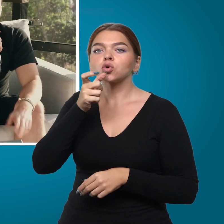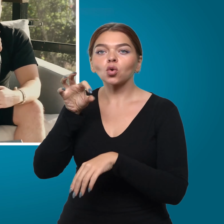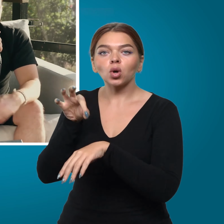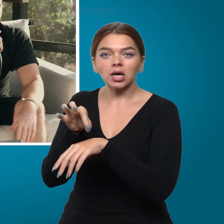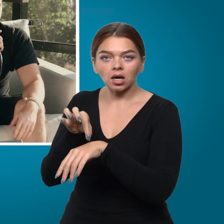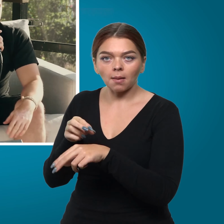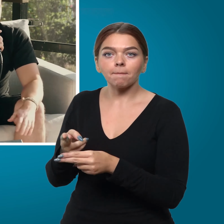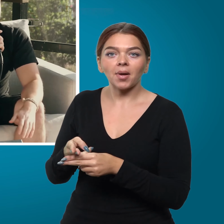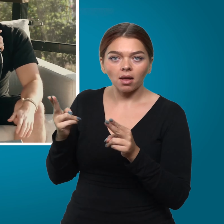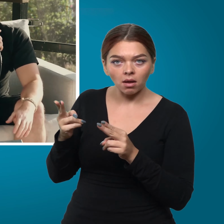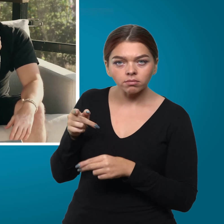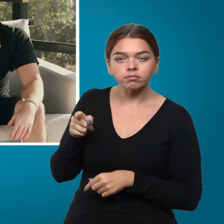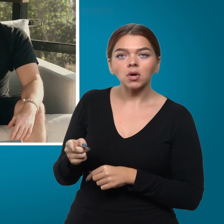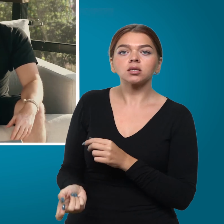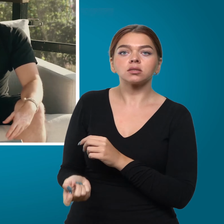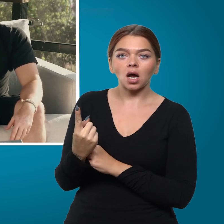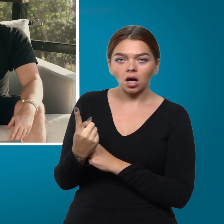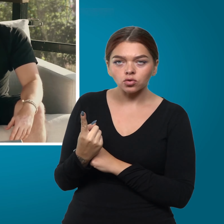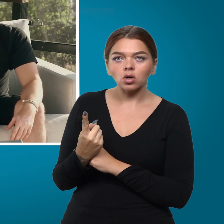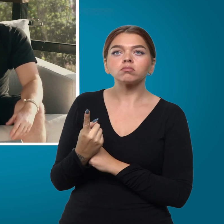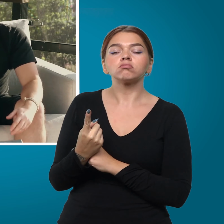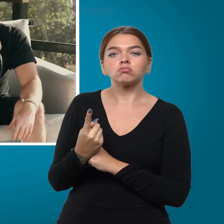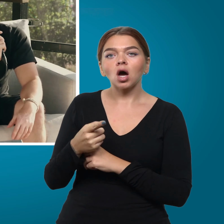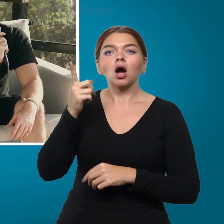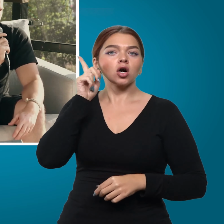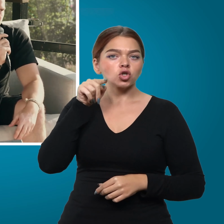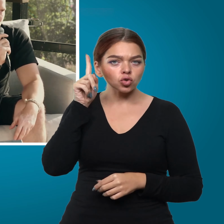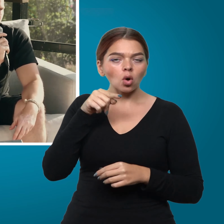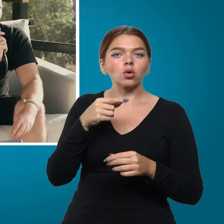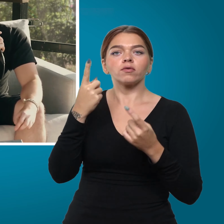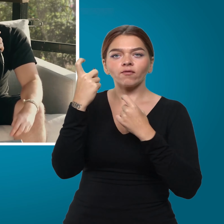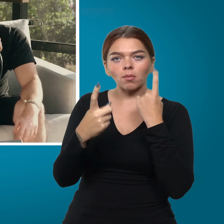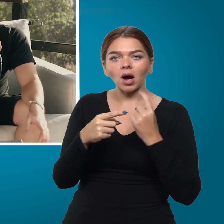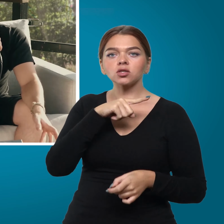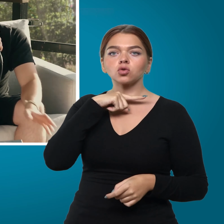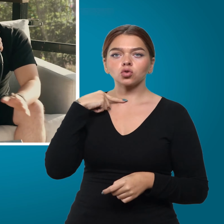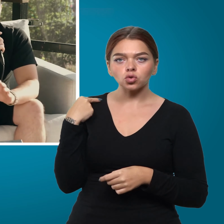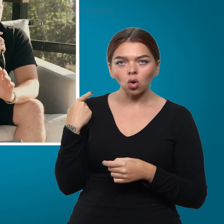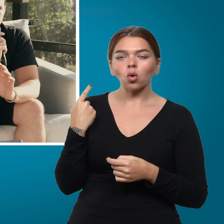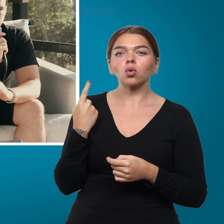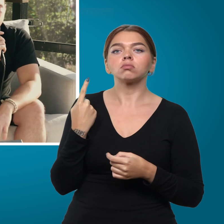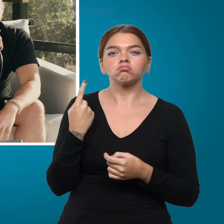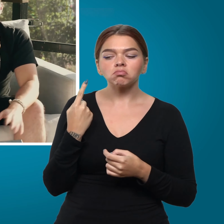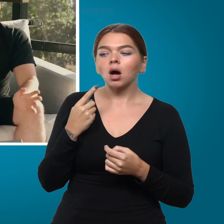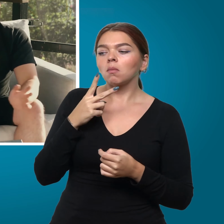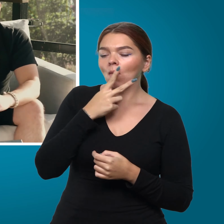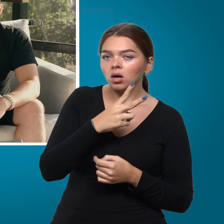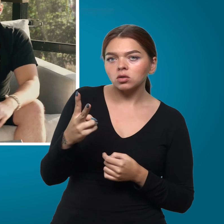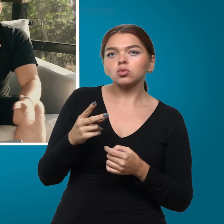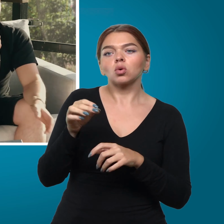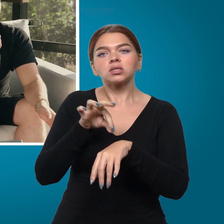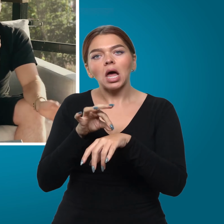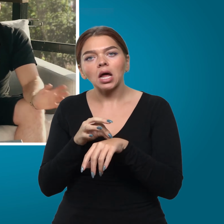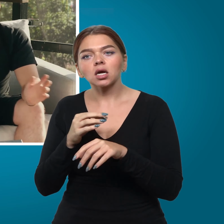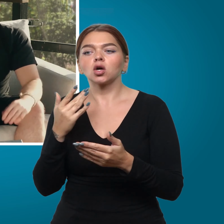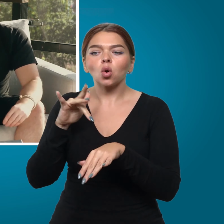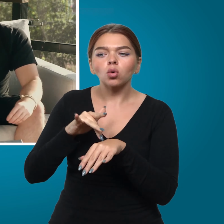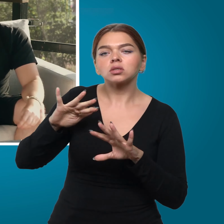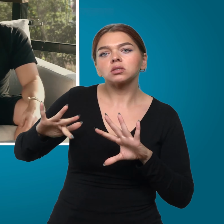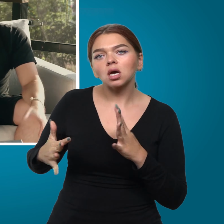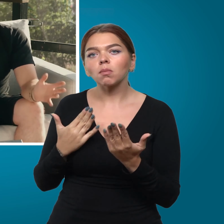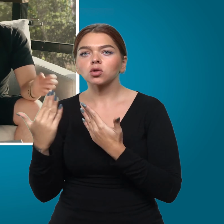mano artimoje aplinkoje buvo žmogus, kuris susirgo pirmo tipo cukriniu diabetu. Ir aš apie tai ganėtinai daug žinojau, mačiau, kaip tai atrodo iš šono,